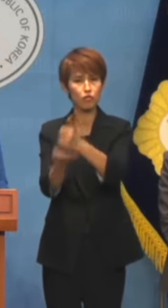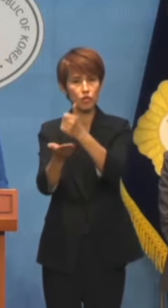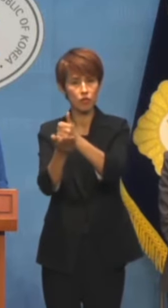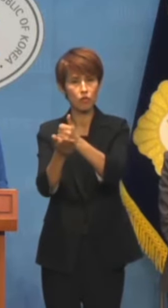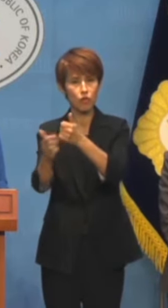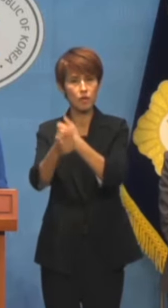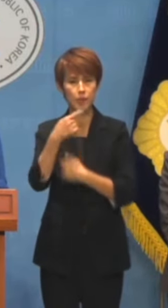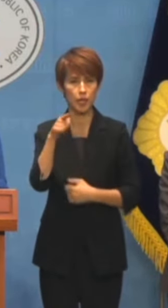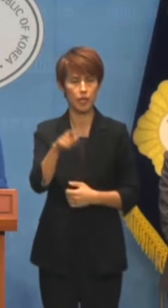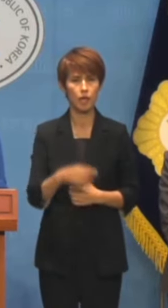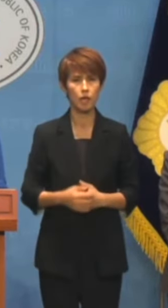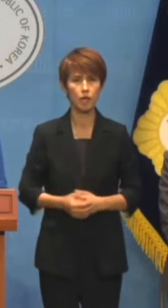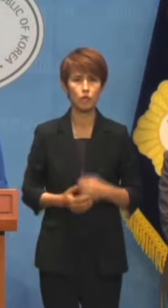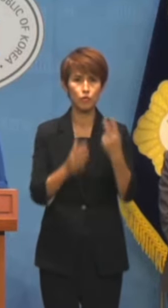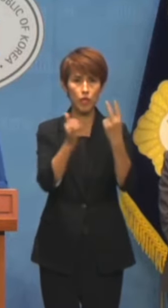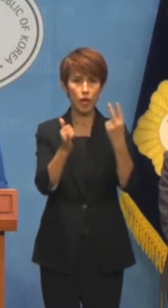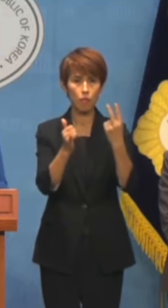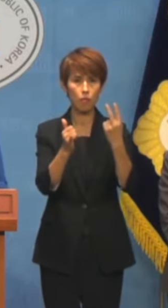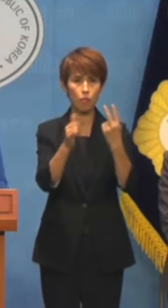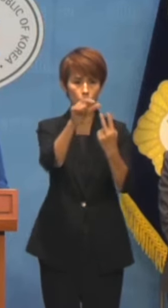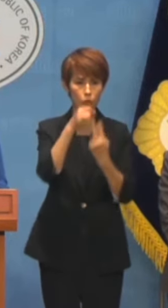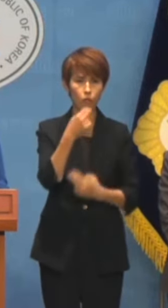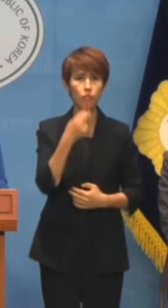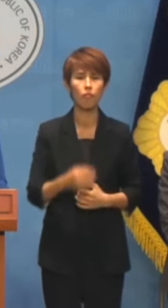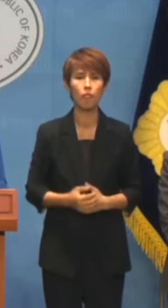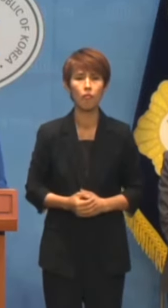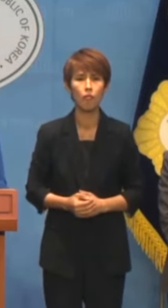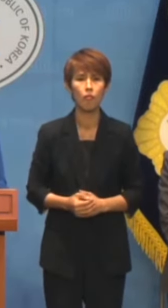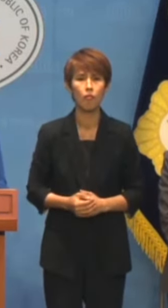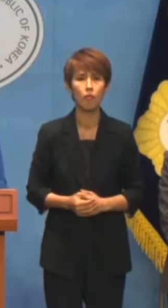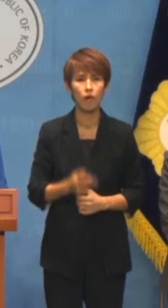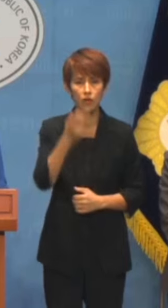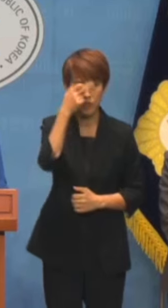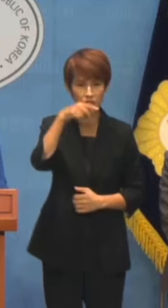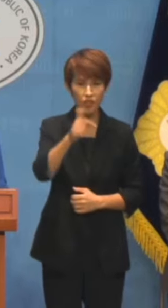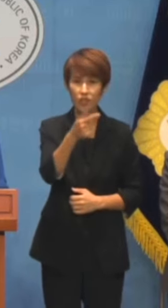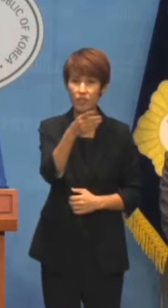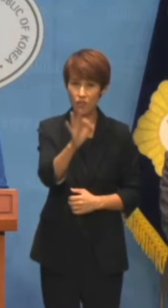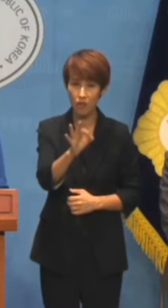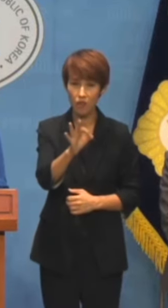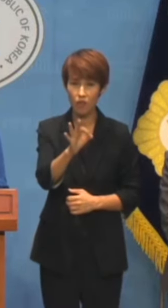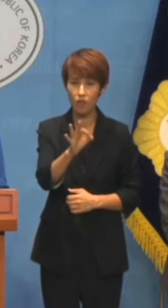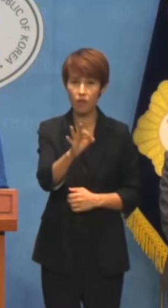추천목 위원이었습니다. 두 분 다 임명하지 않았습니다. 최선영 위원의 경우는